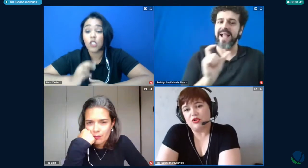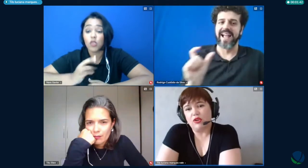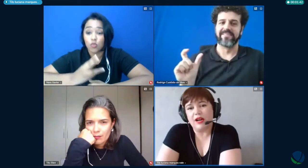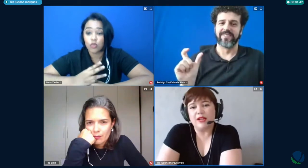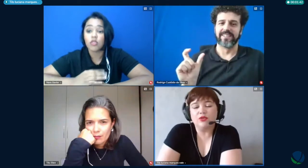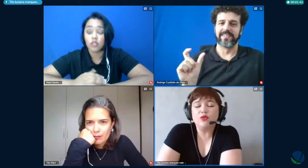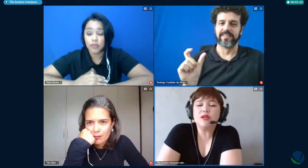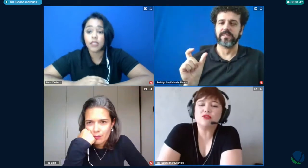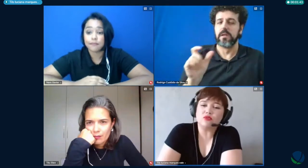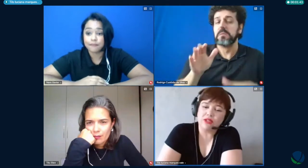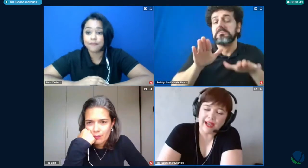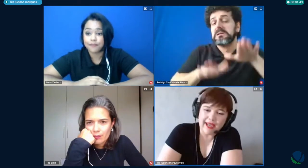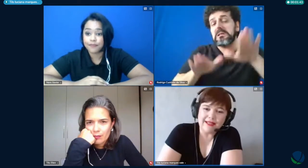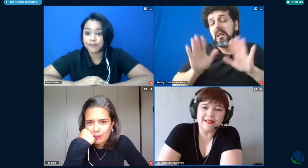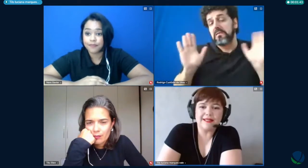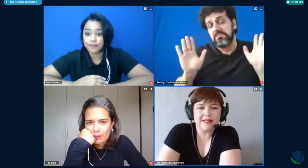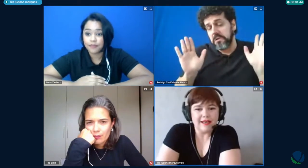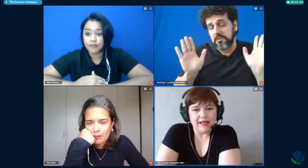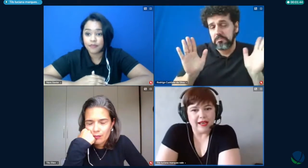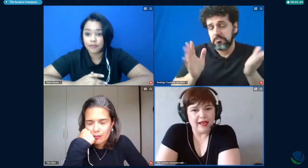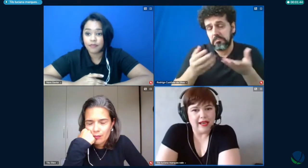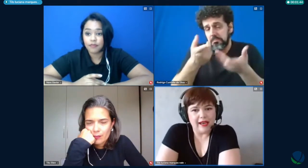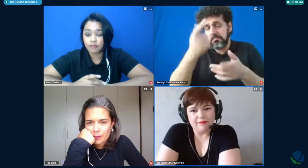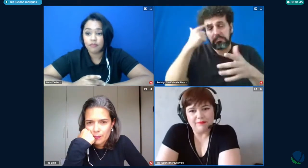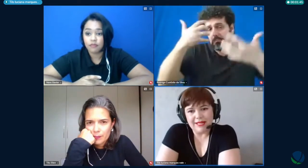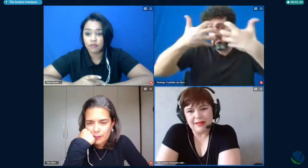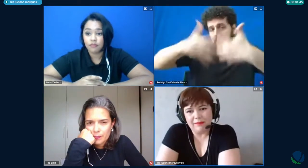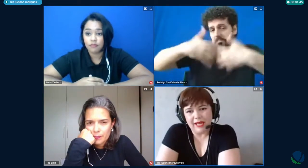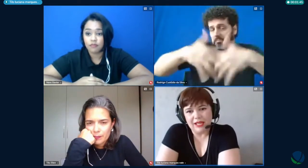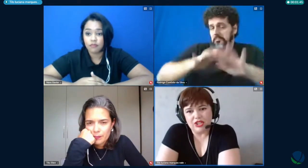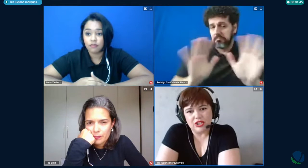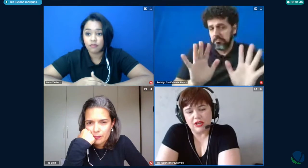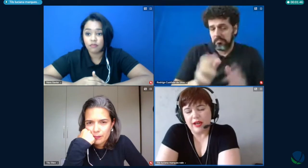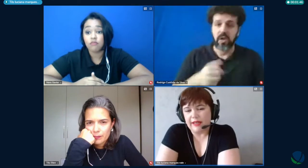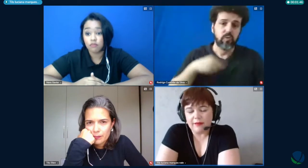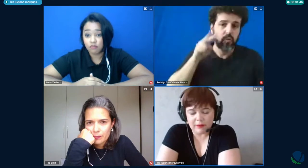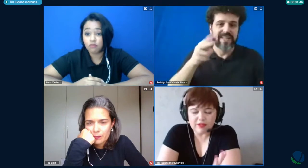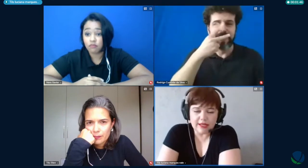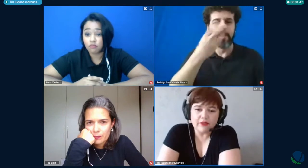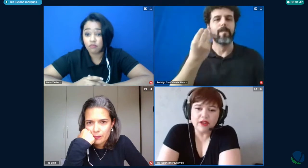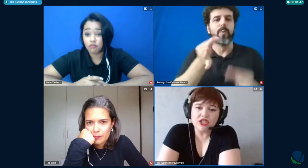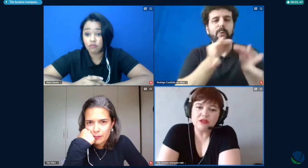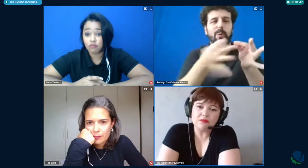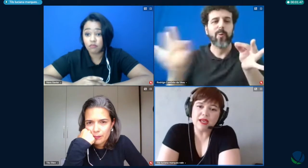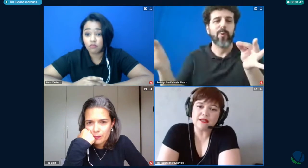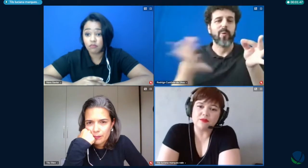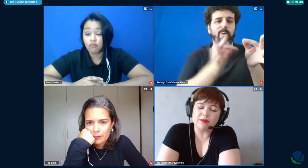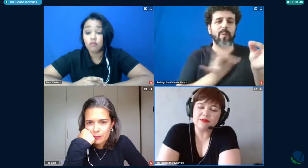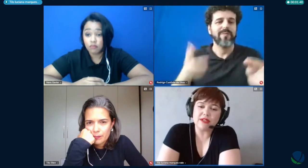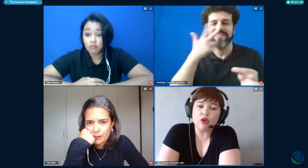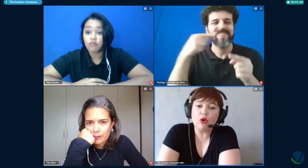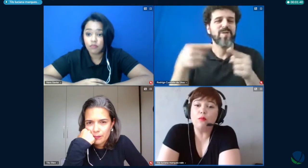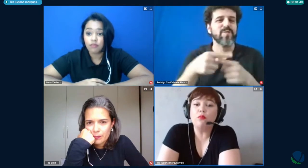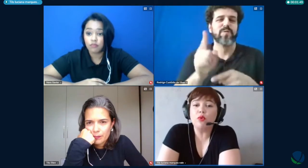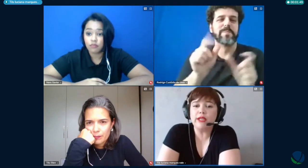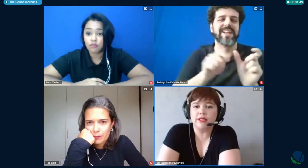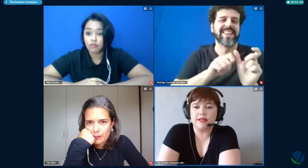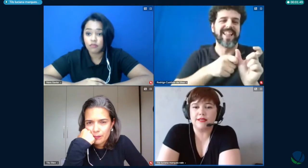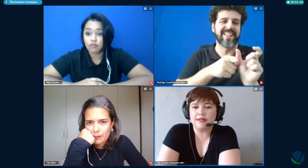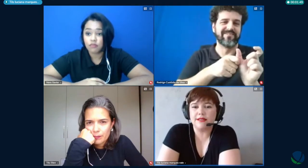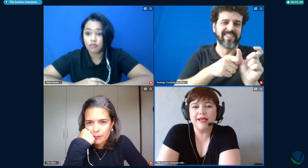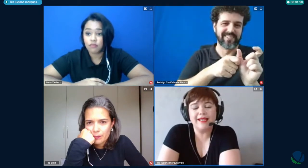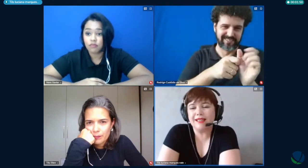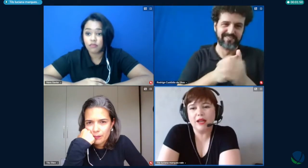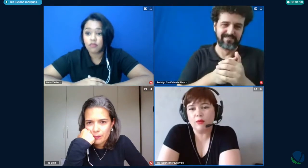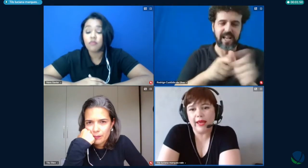você pode colocar duas ou três, mas depende. Aí é para você refletir mesmo, mas você colocou